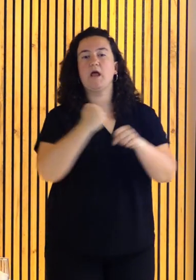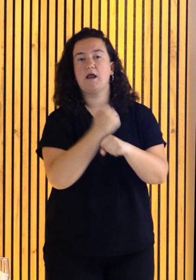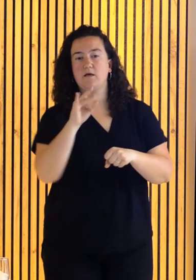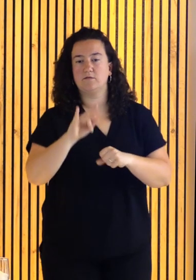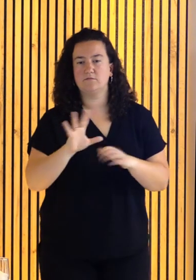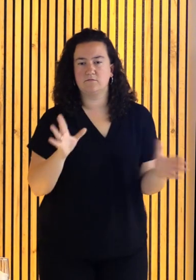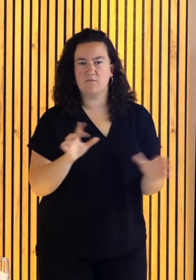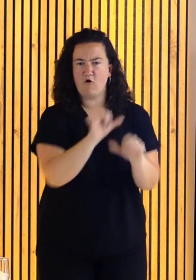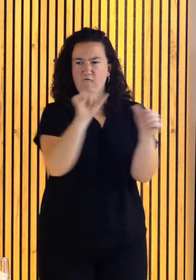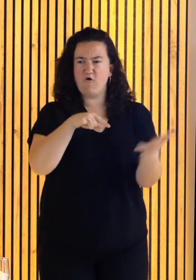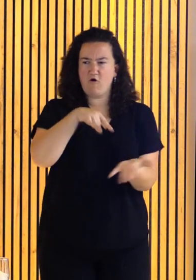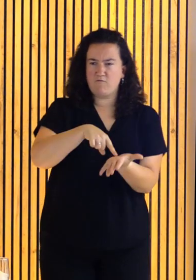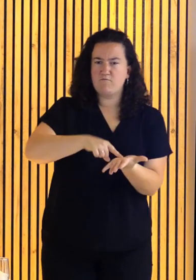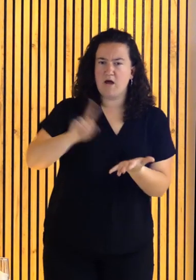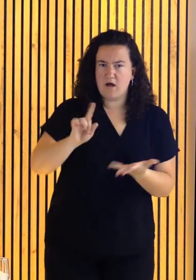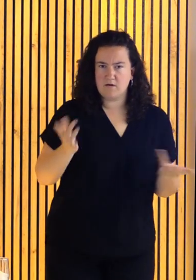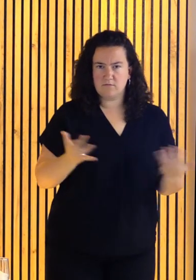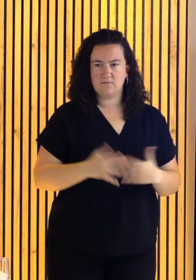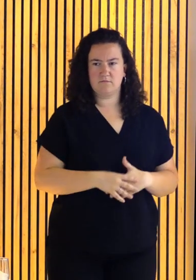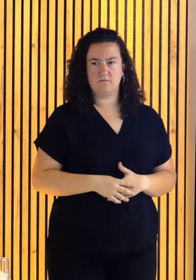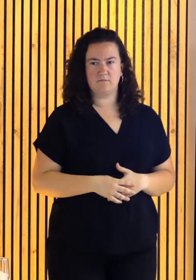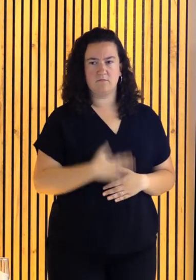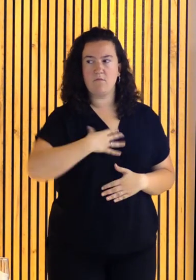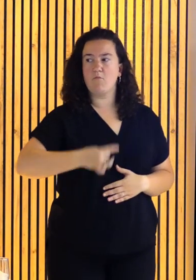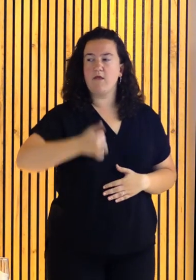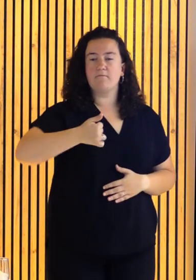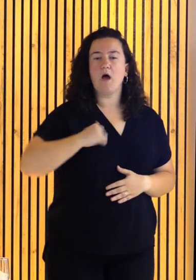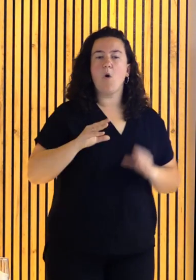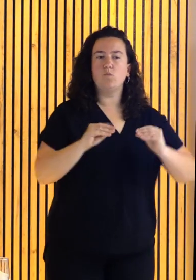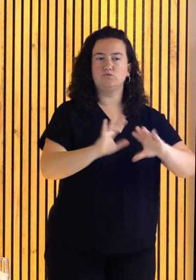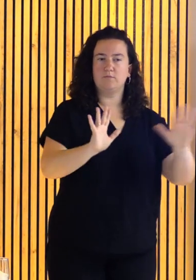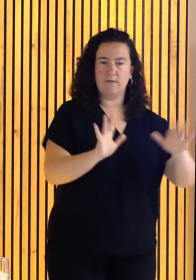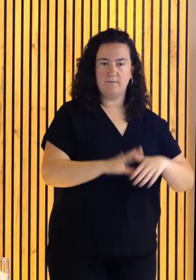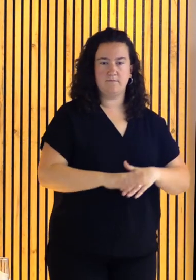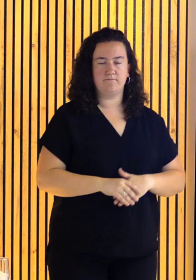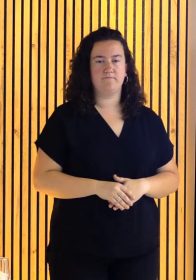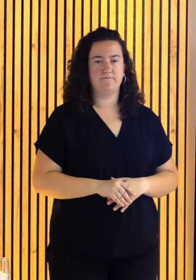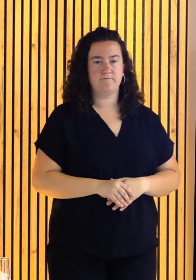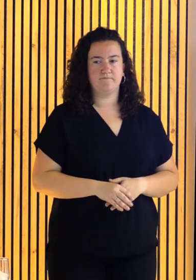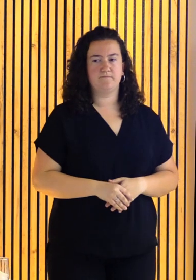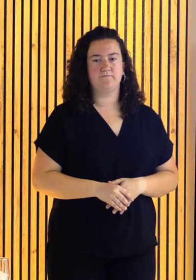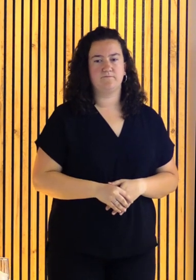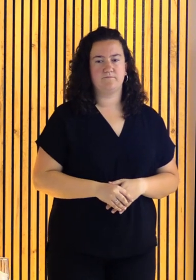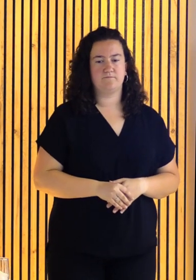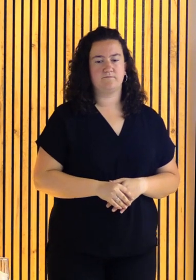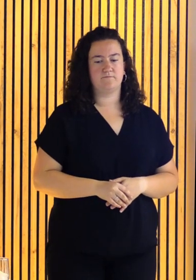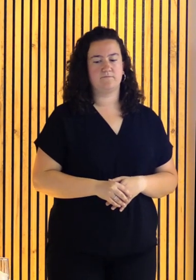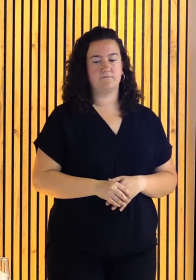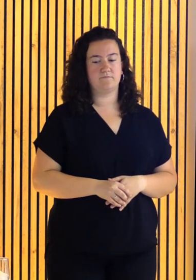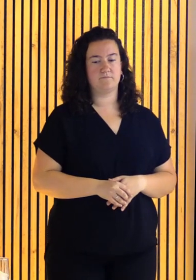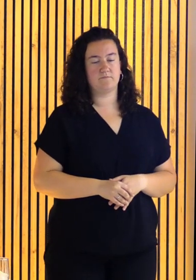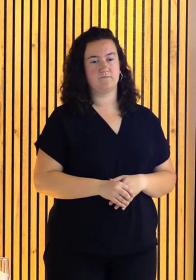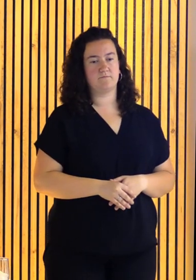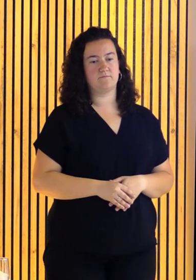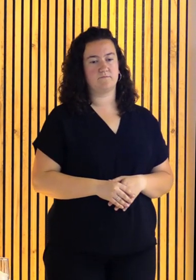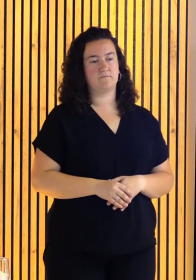aldarrikatzailean egiten, gehiago igual erabileran, eta badagoela oraindik zer lan